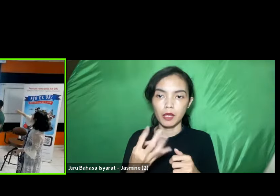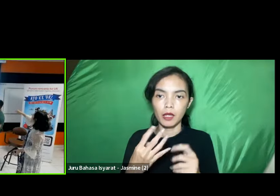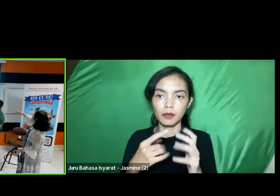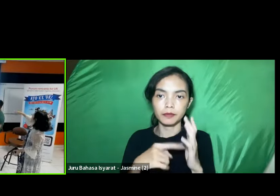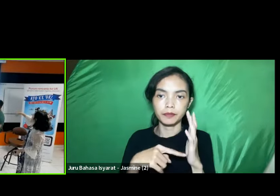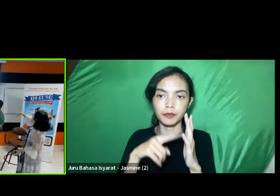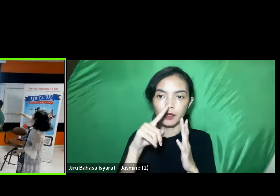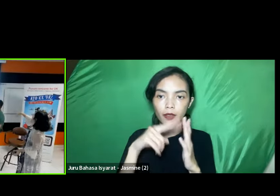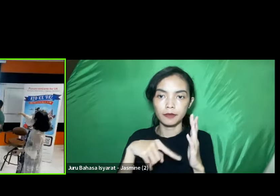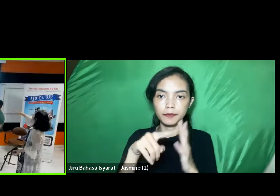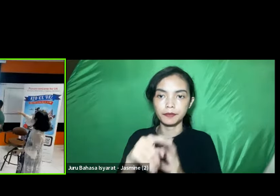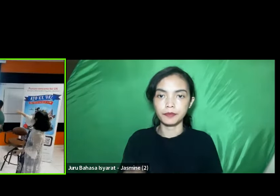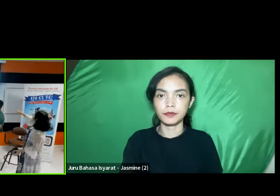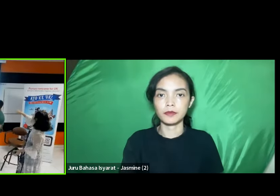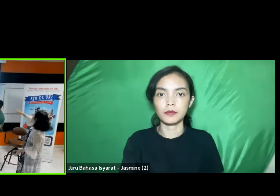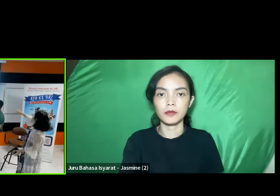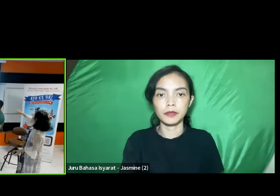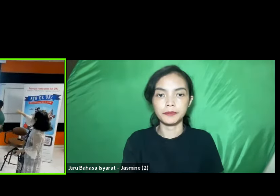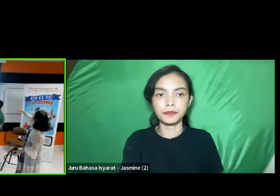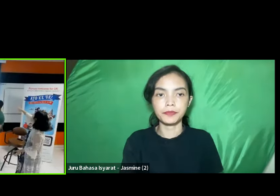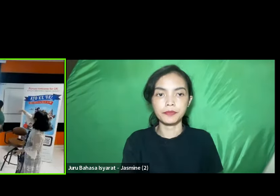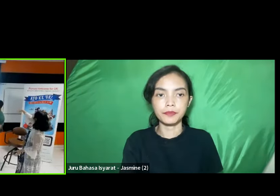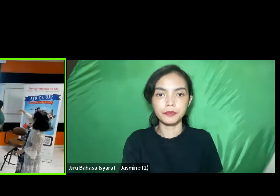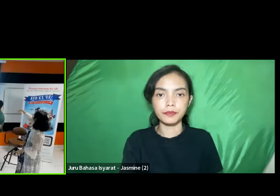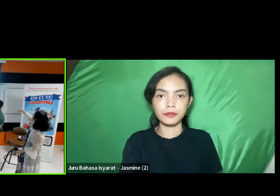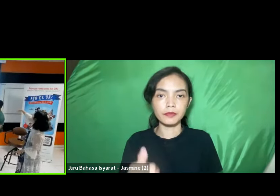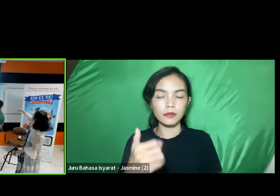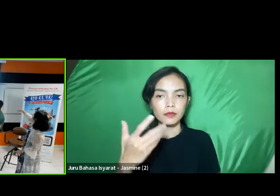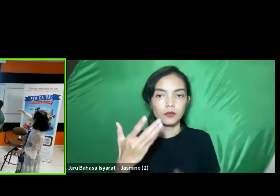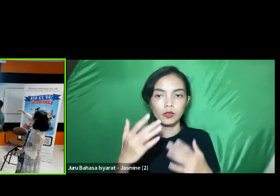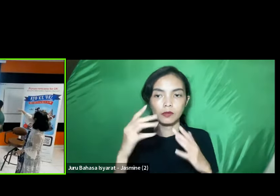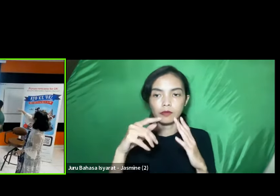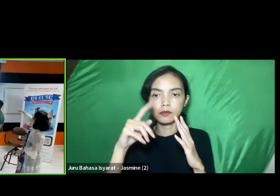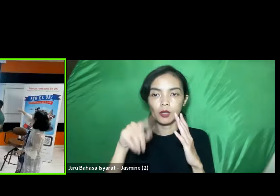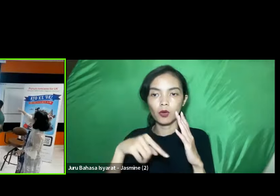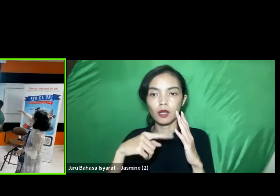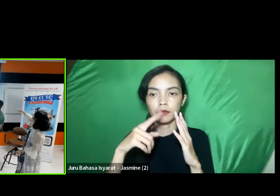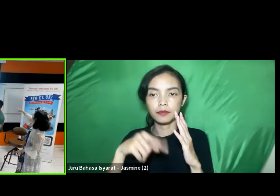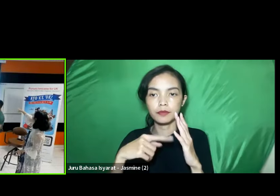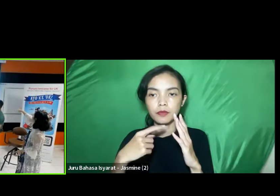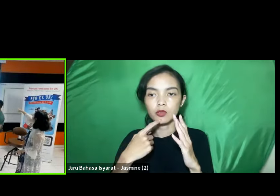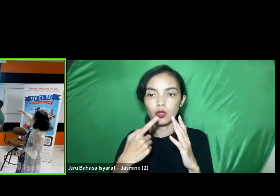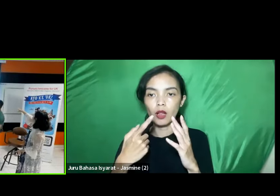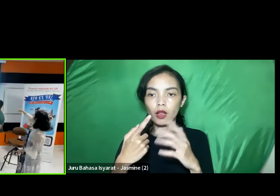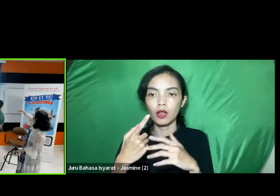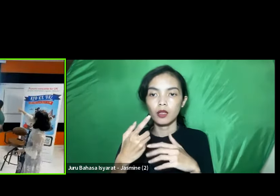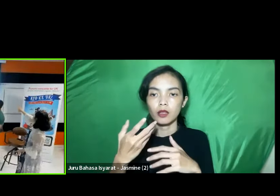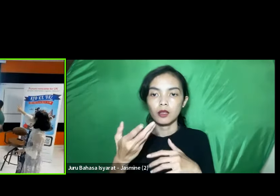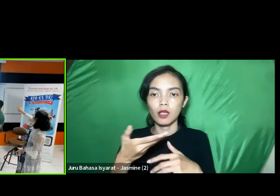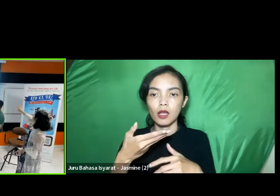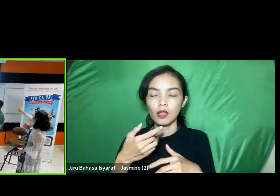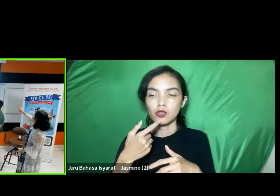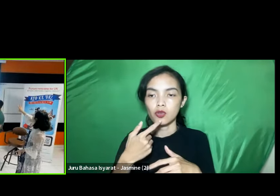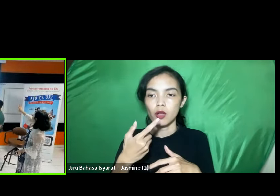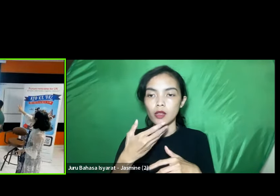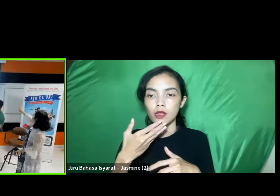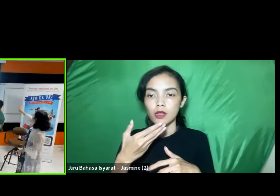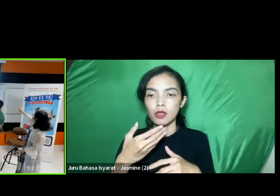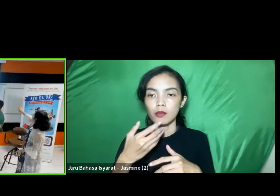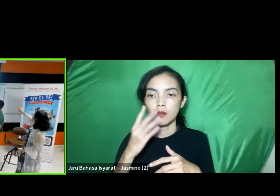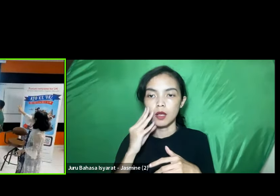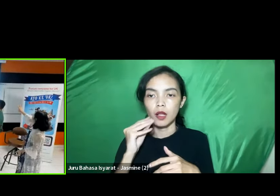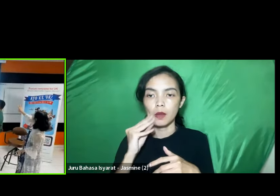ada Oh oke boleh mungkin tadi ke bawah Kak tadi ada yang bertanya Soal e Ini pengalaman